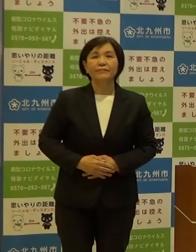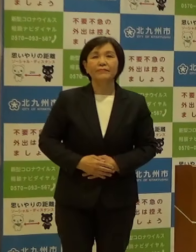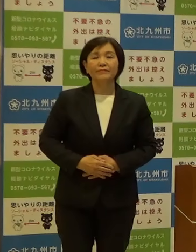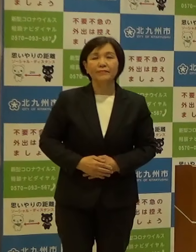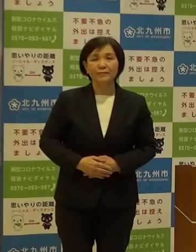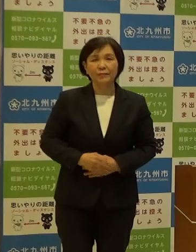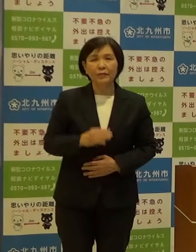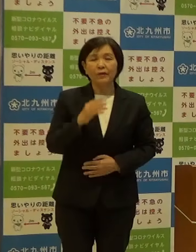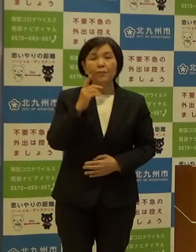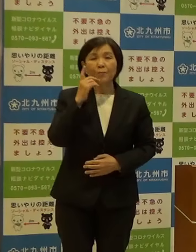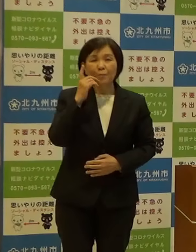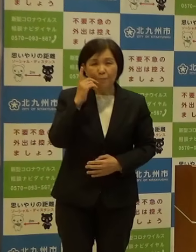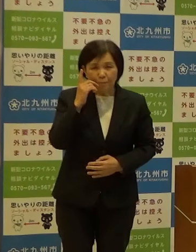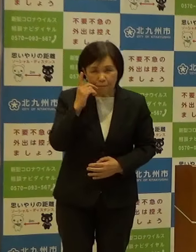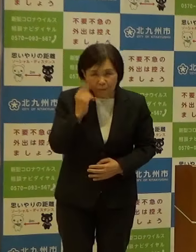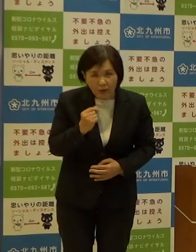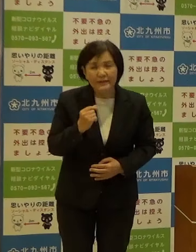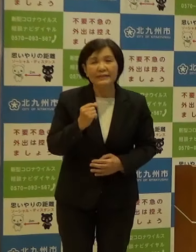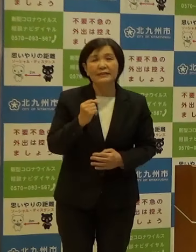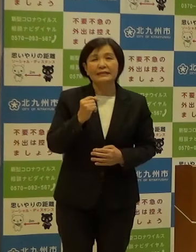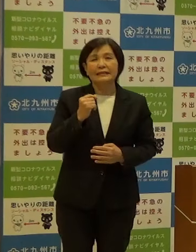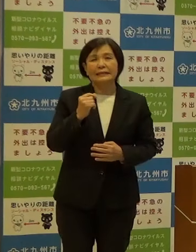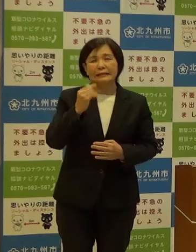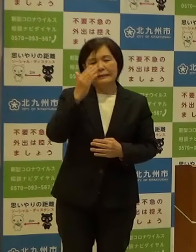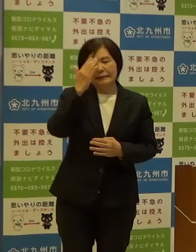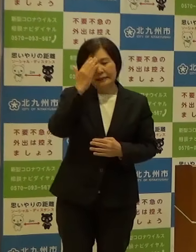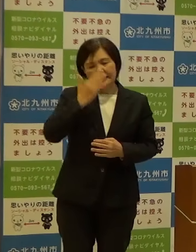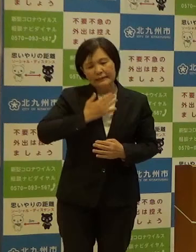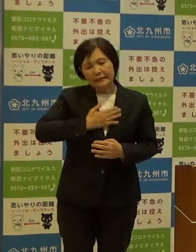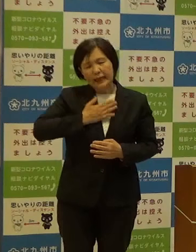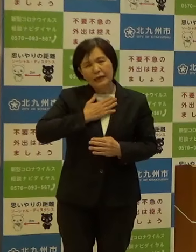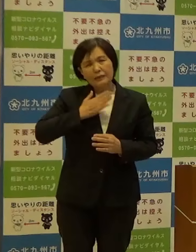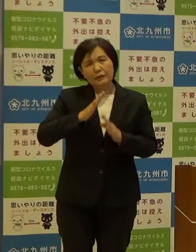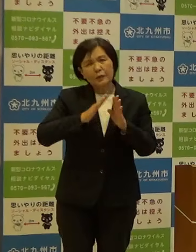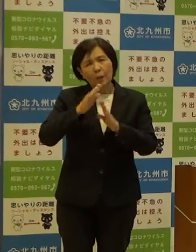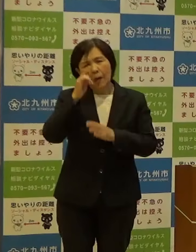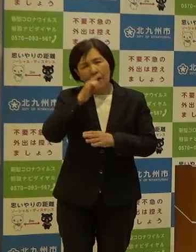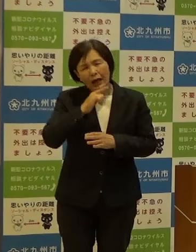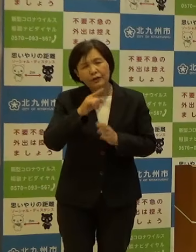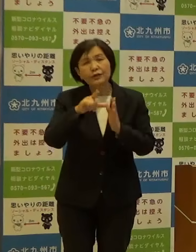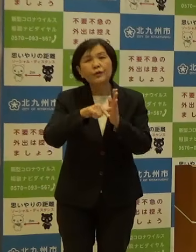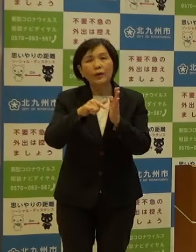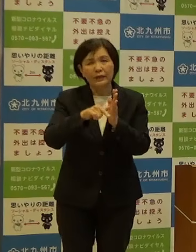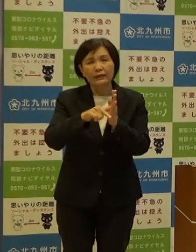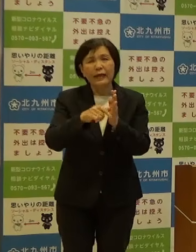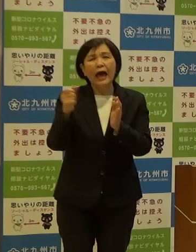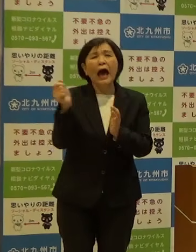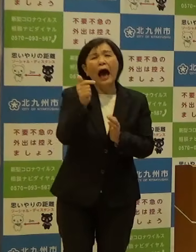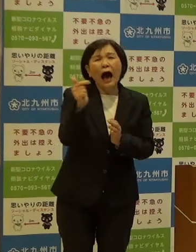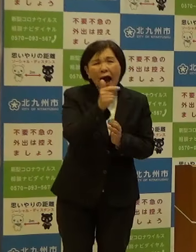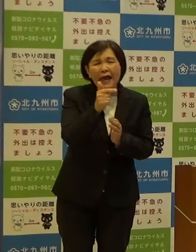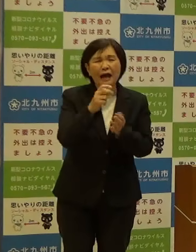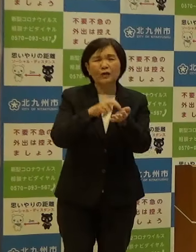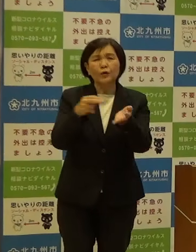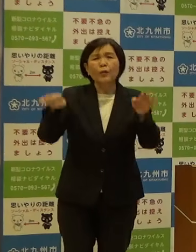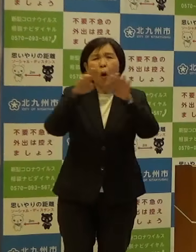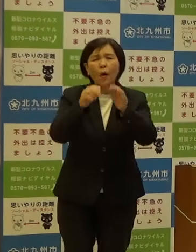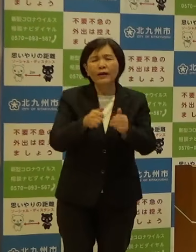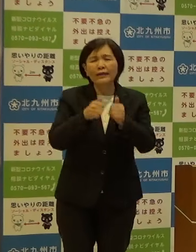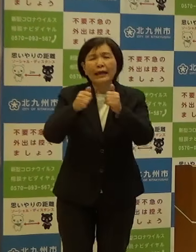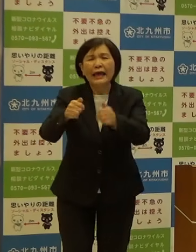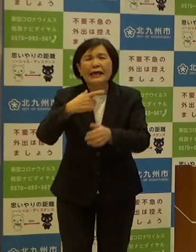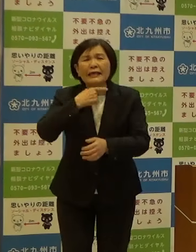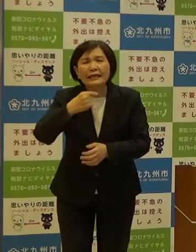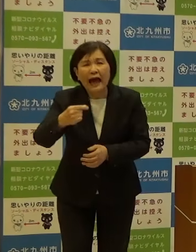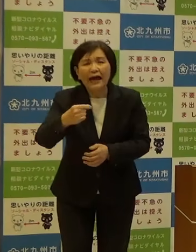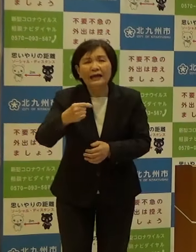万が一体調の悪いとき、早く医療機関に受診したいと思うのは、皆そう